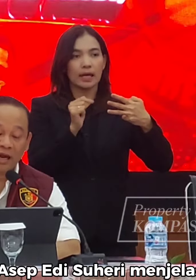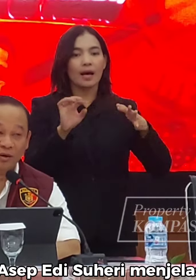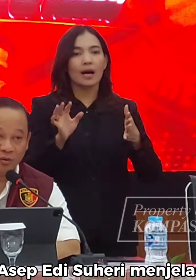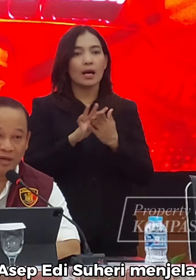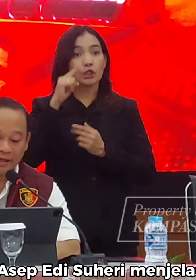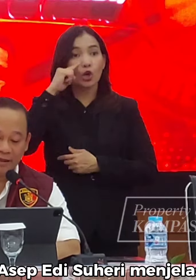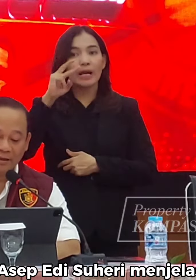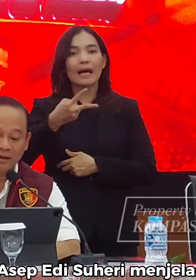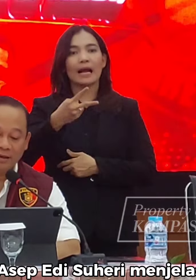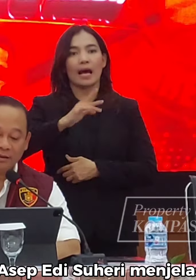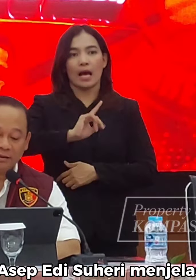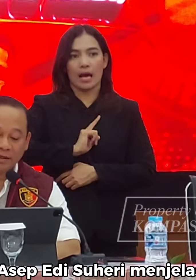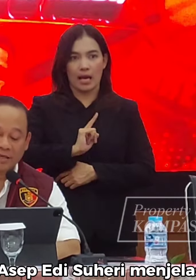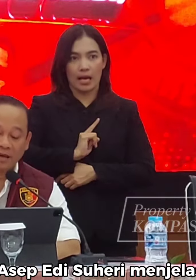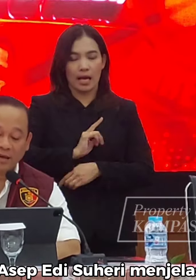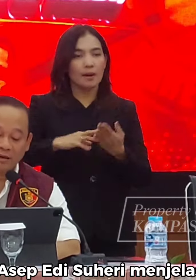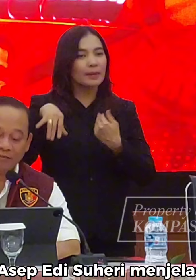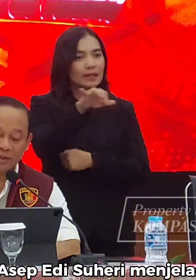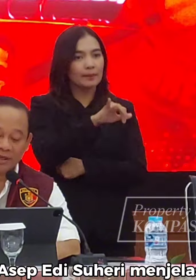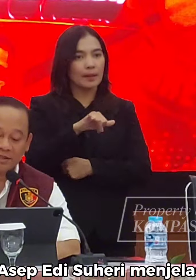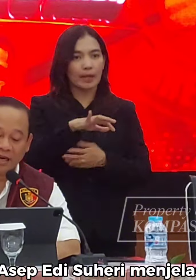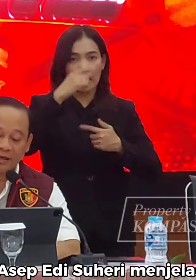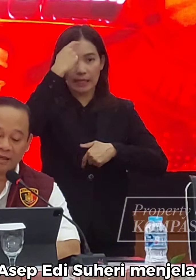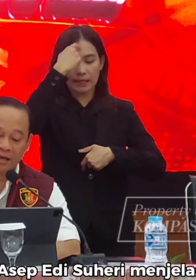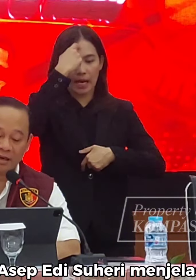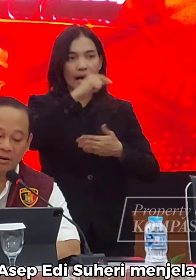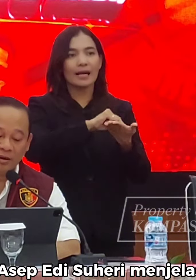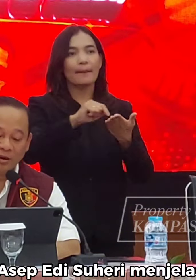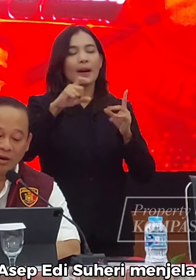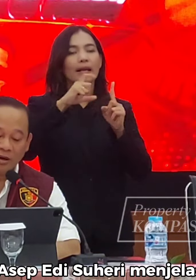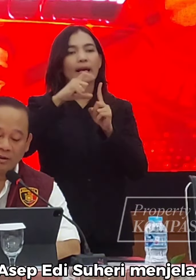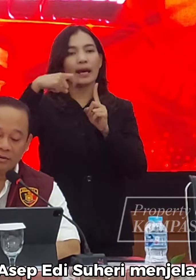saudara kandung dari tersangka inisial